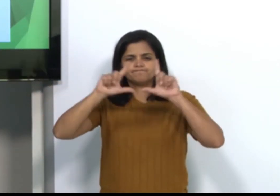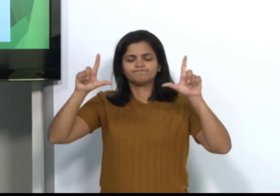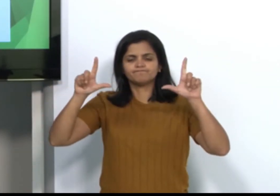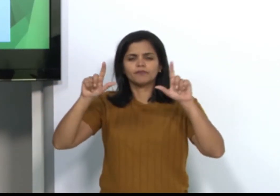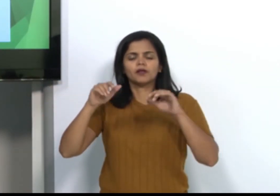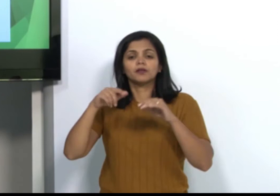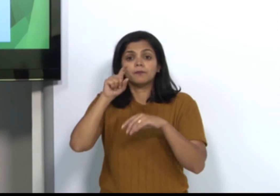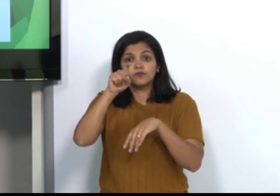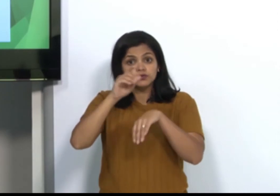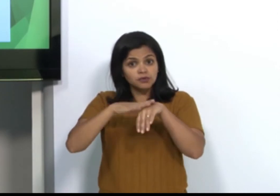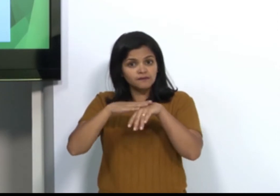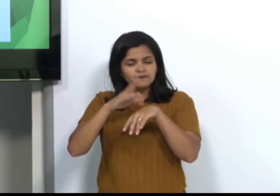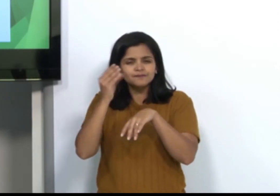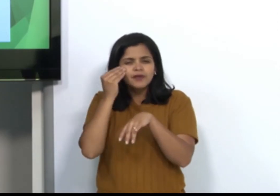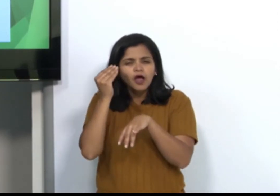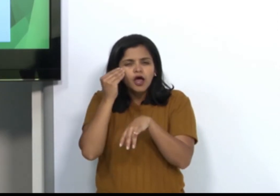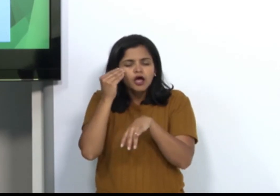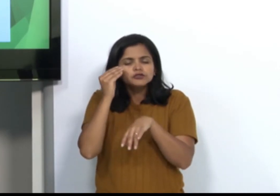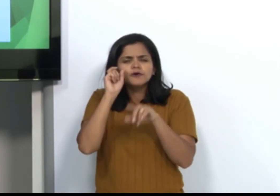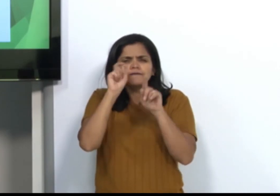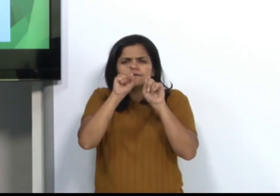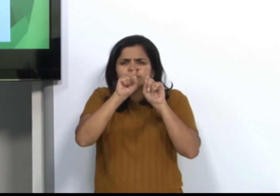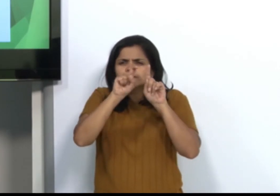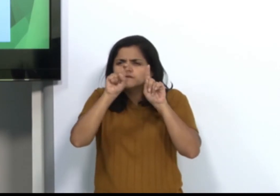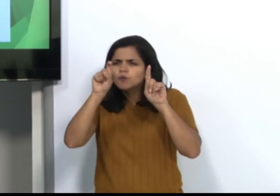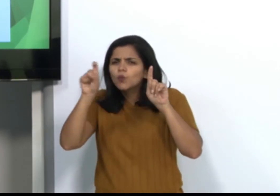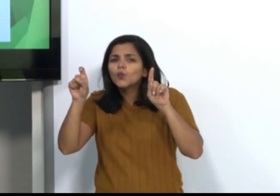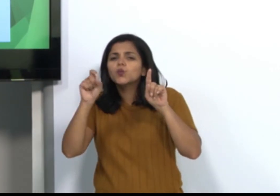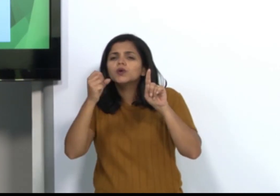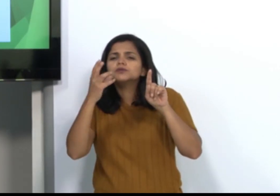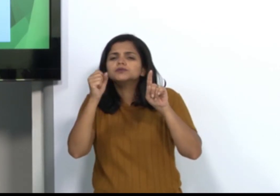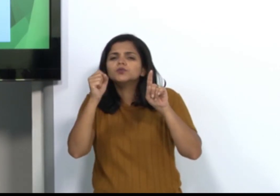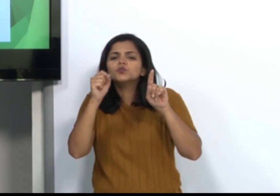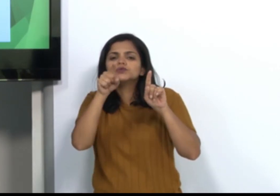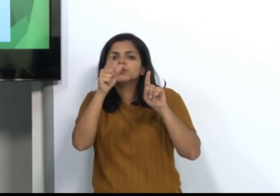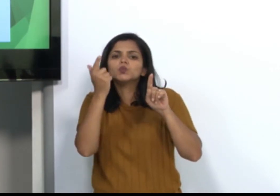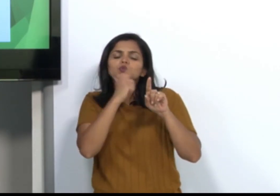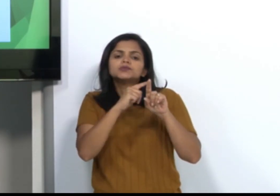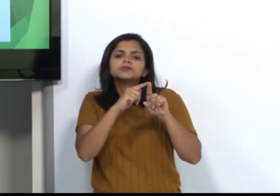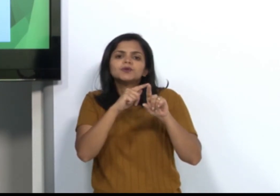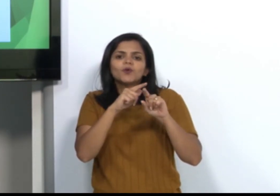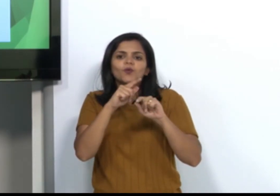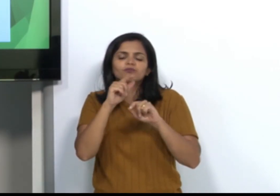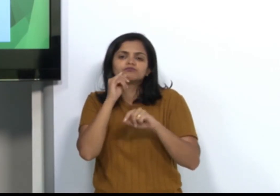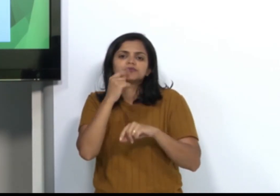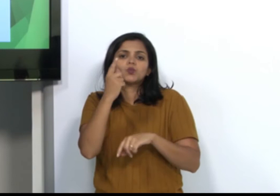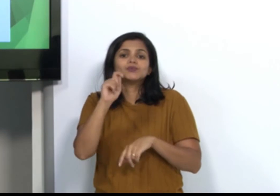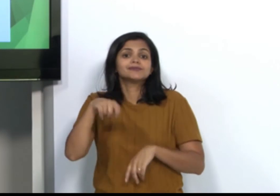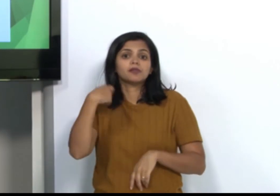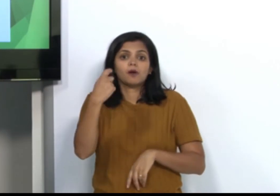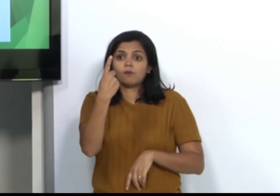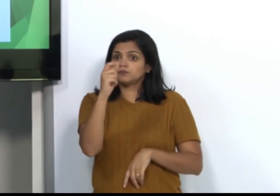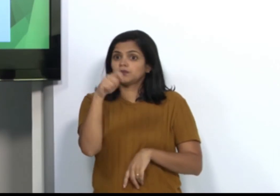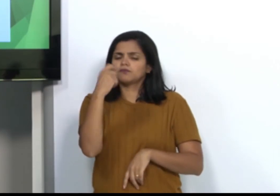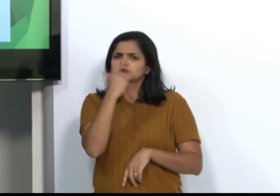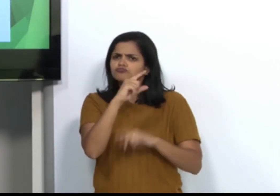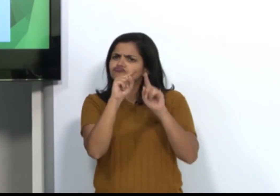Depois amplie a imagem para que você possa ver. Você vai conseguir ver ali o espaço de